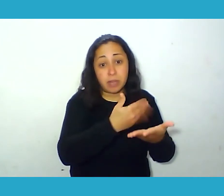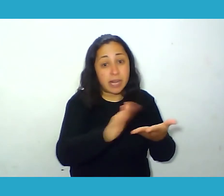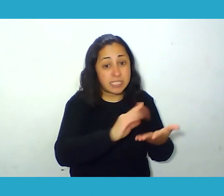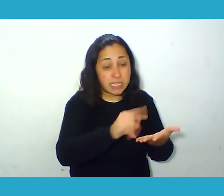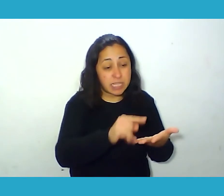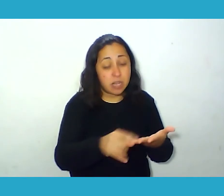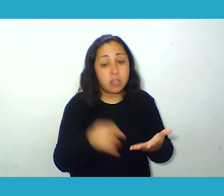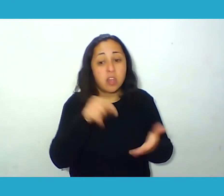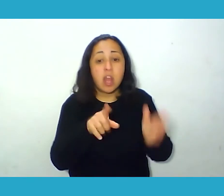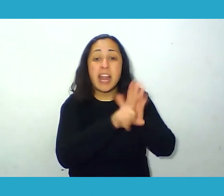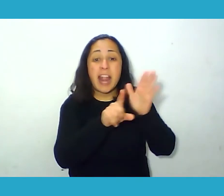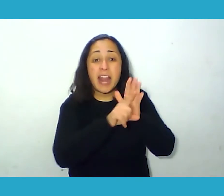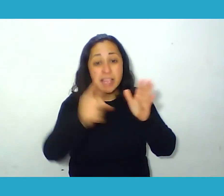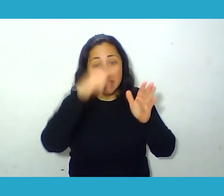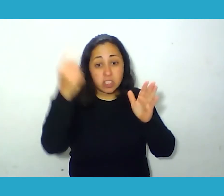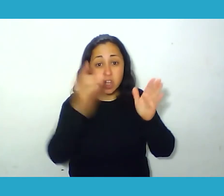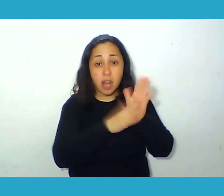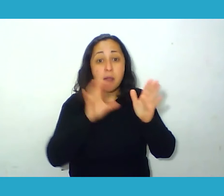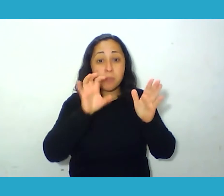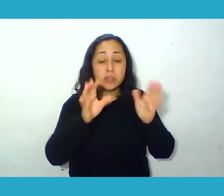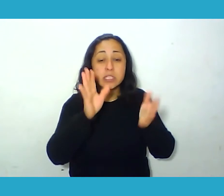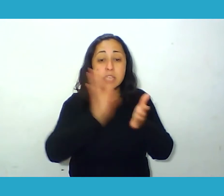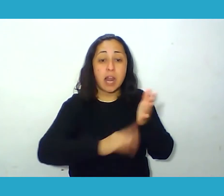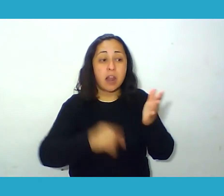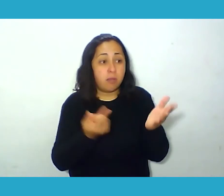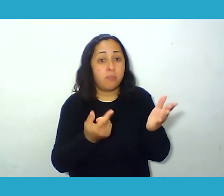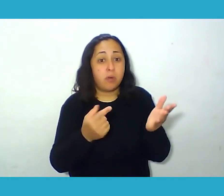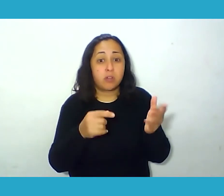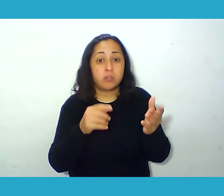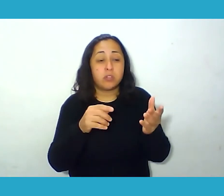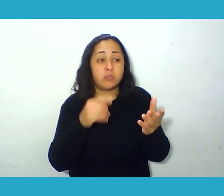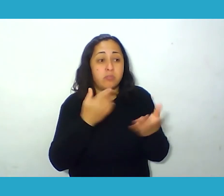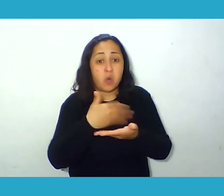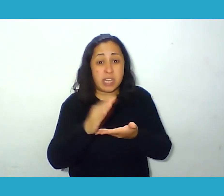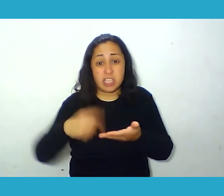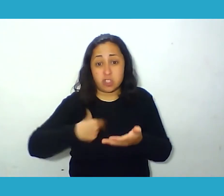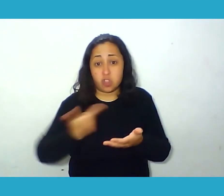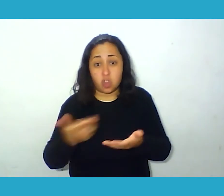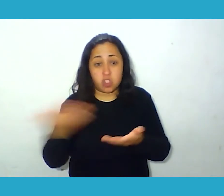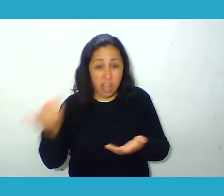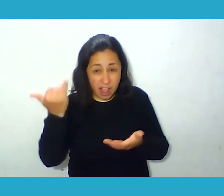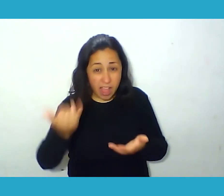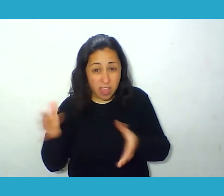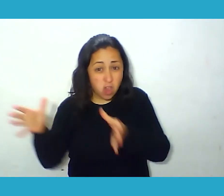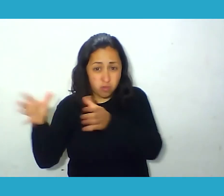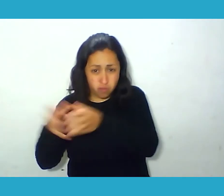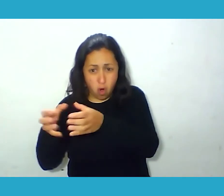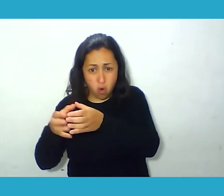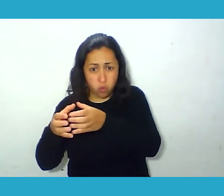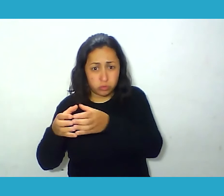expresando. Todo en función de la ley nacional y provincial en materia ambiental y el rechazo social que manifiestan y expresan en